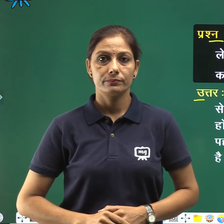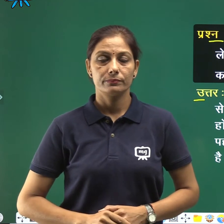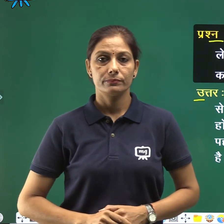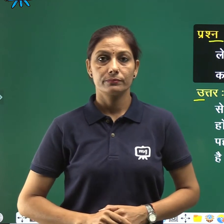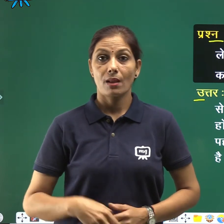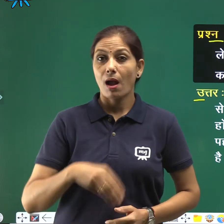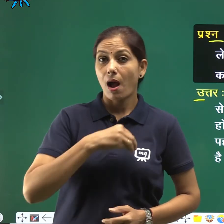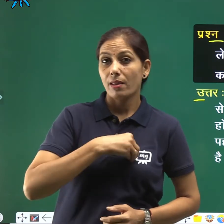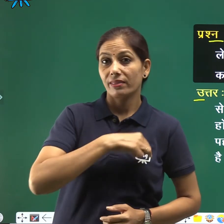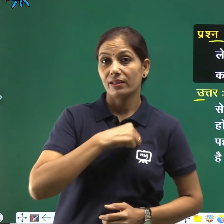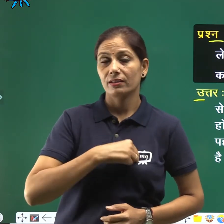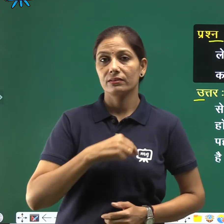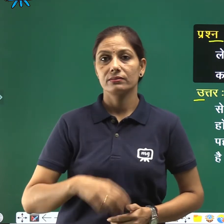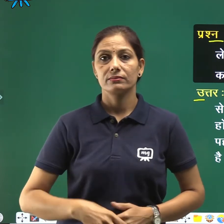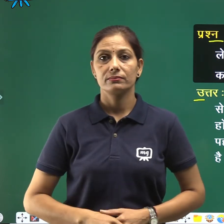आंतरिक